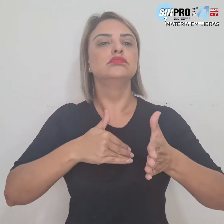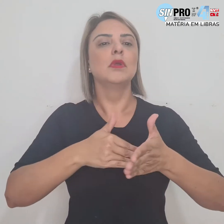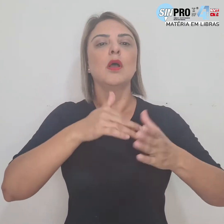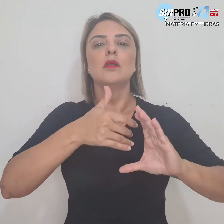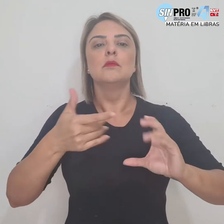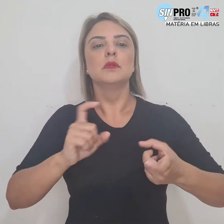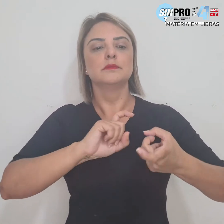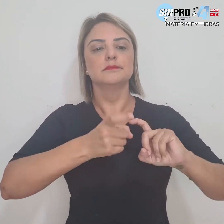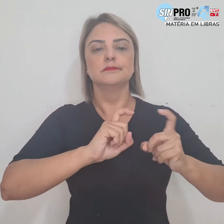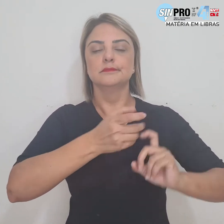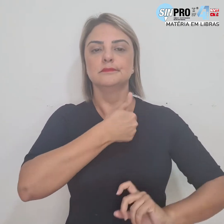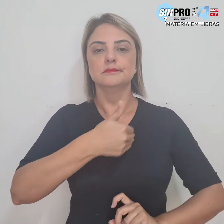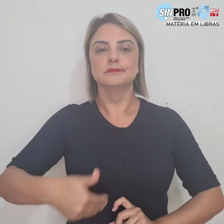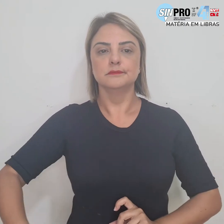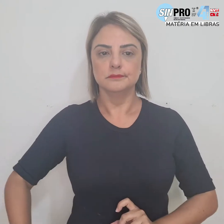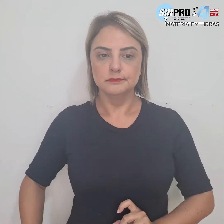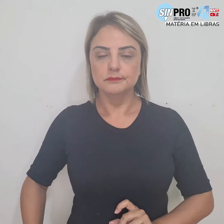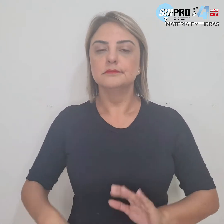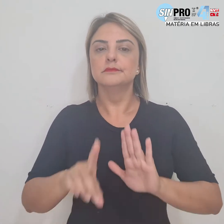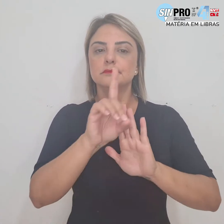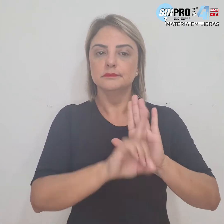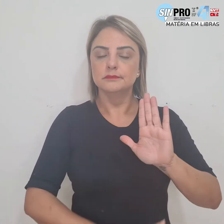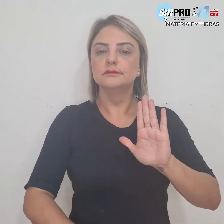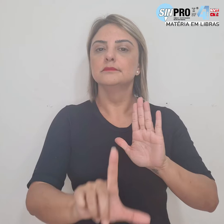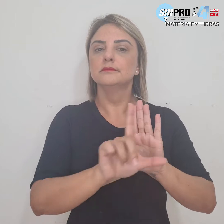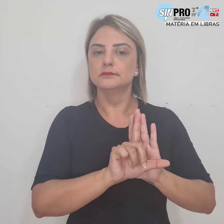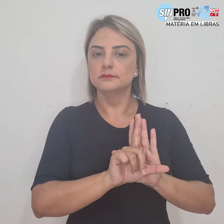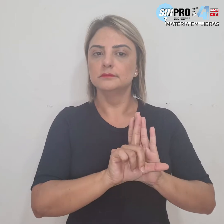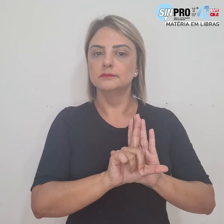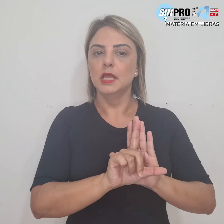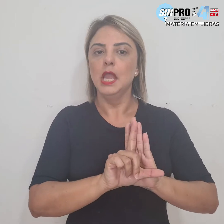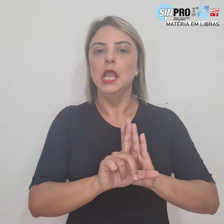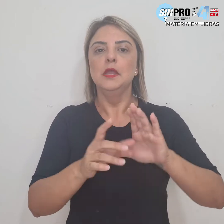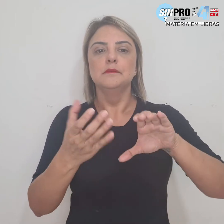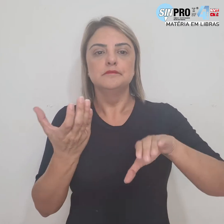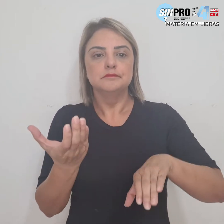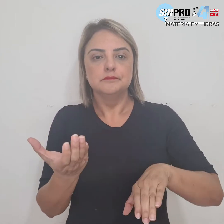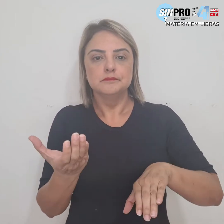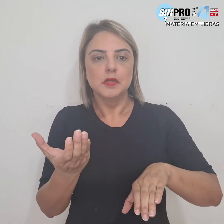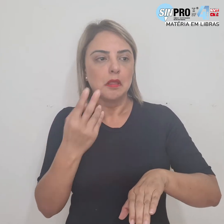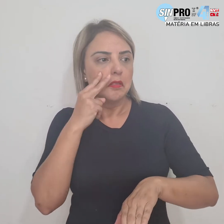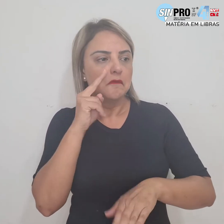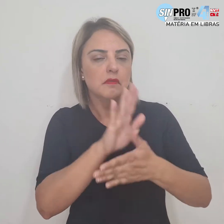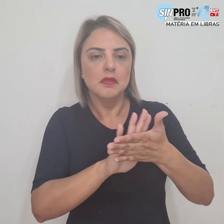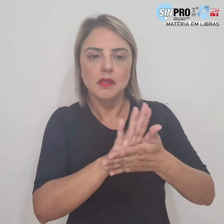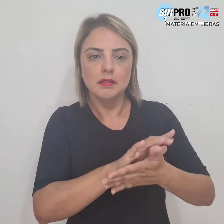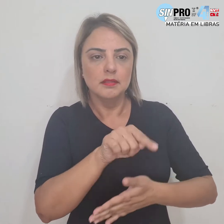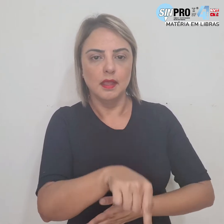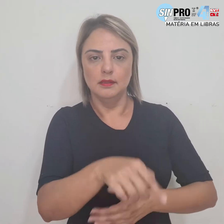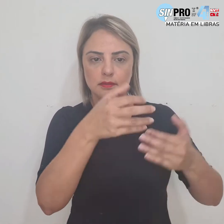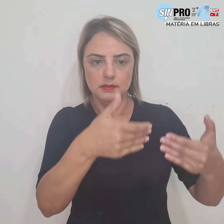os aspectos da administração pública por decreto-lei e o Congresso sequer apreciava, explica